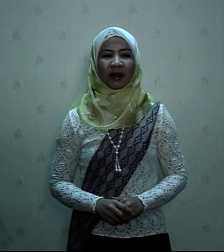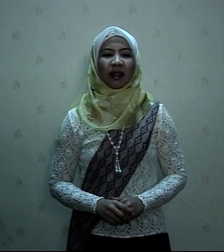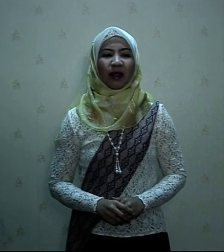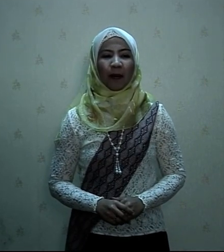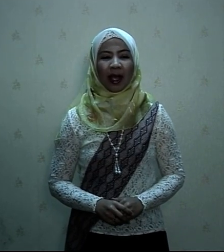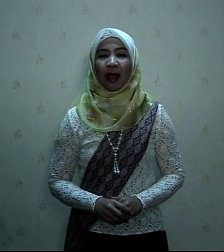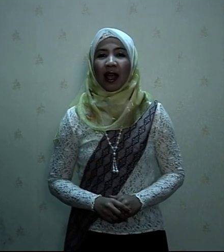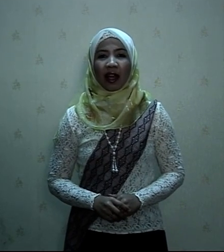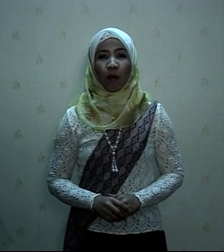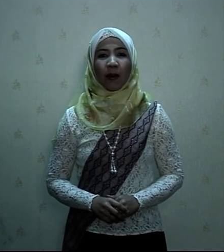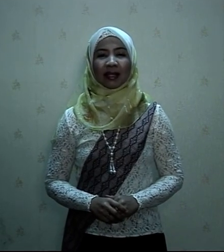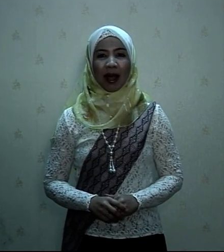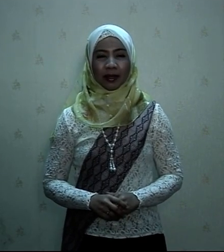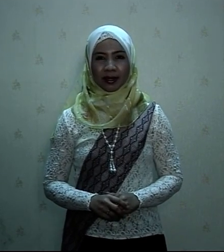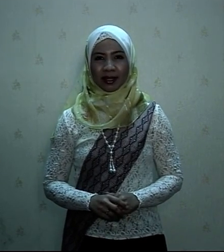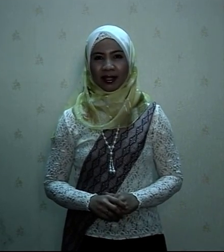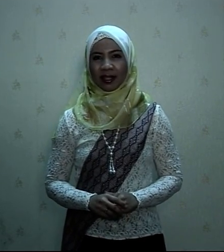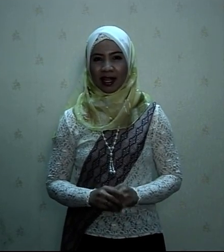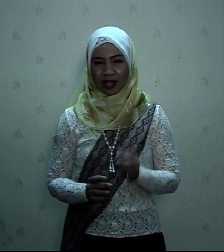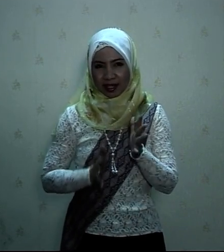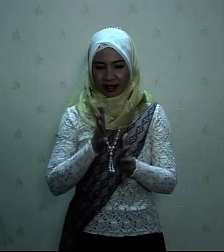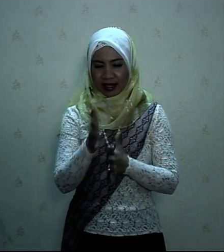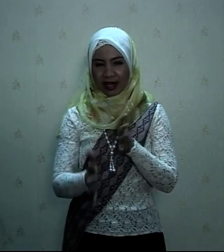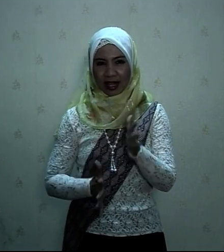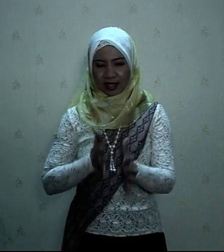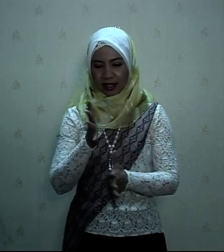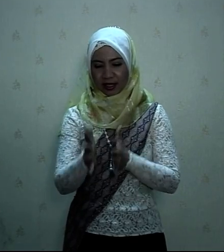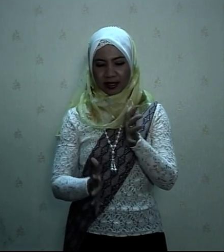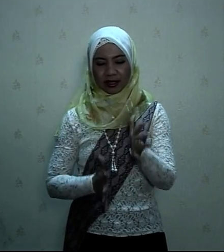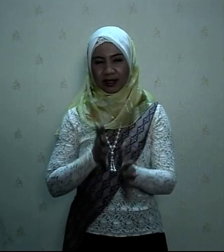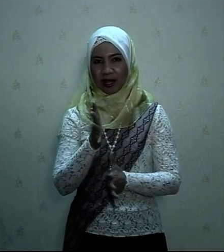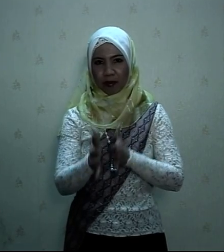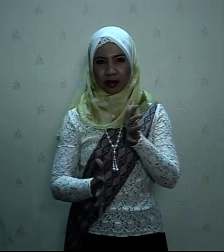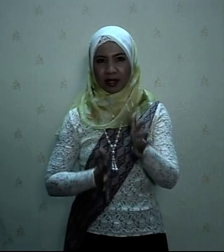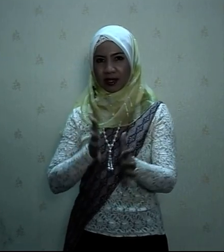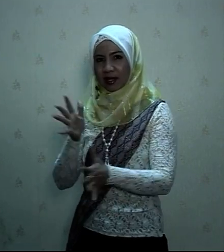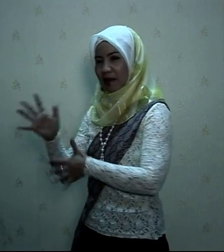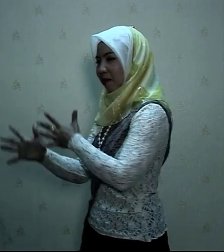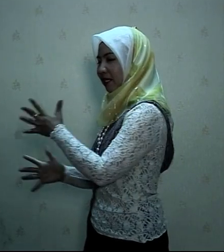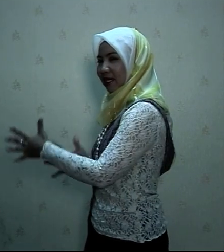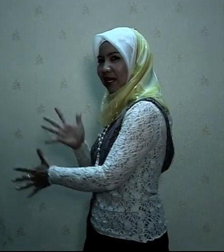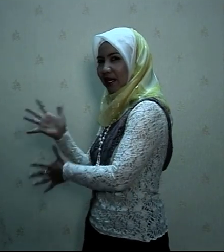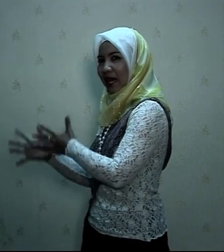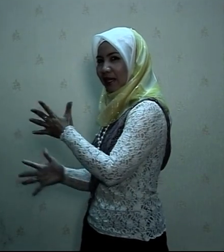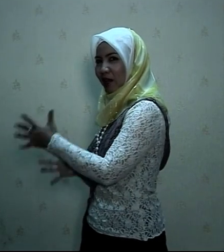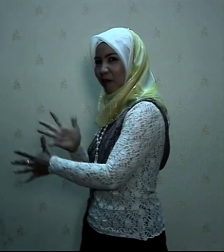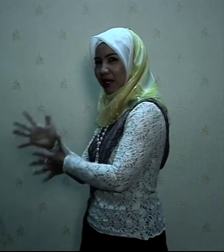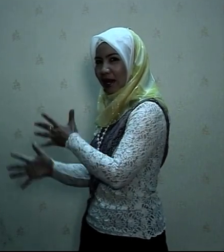ต่อไปคำว่าภาษามือลักษณะก็คือทำมือเหมือนจะเซิร์งนะคะแต่ก็ไม่ใช่นะคะ